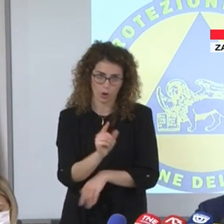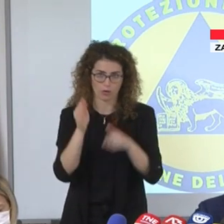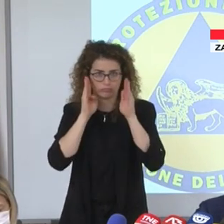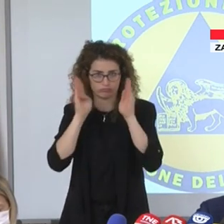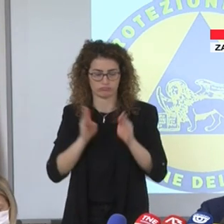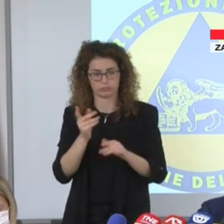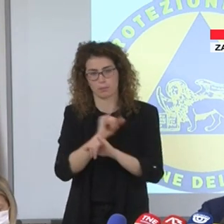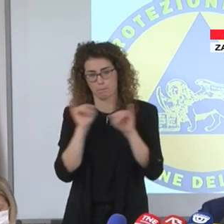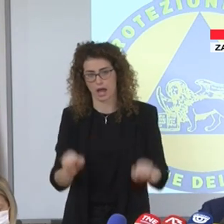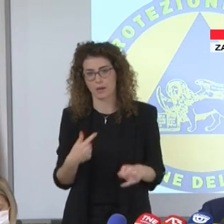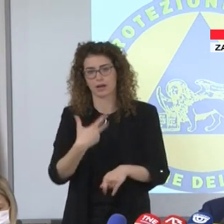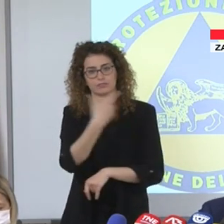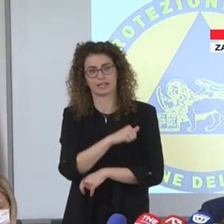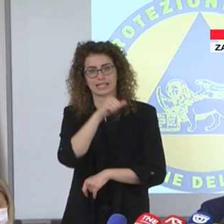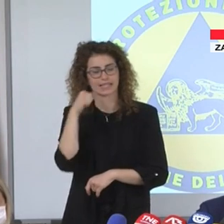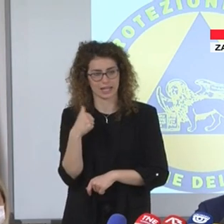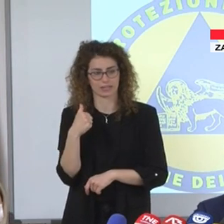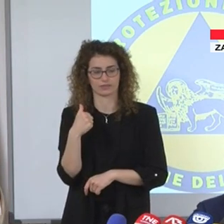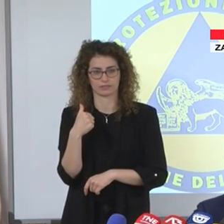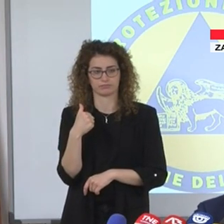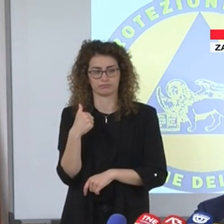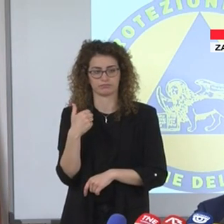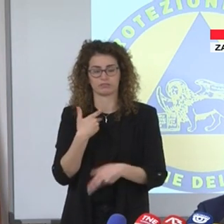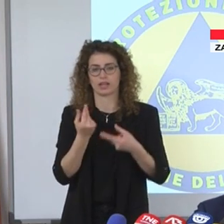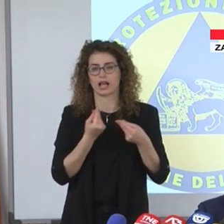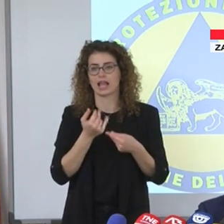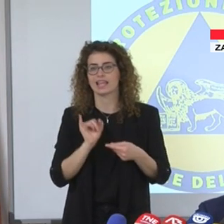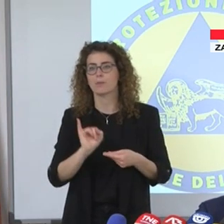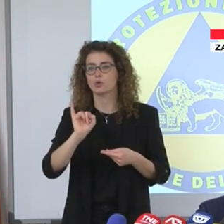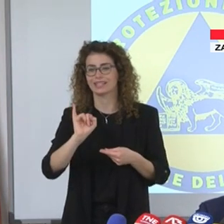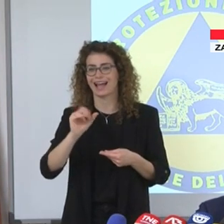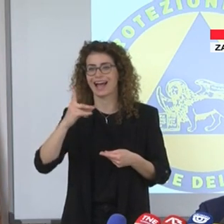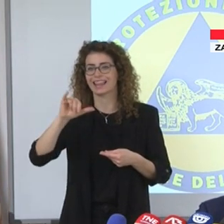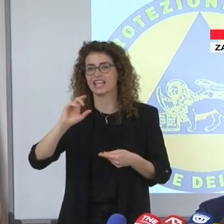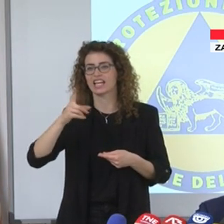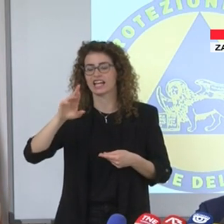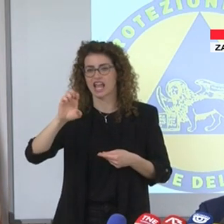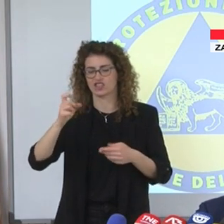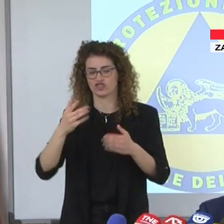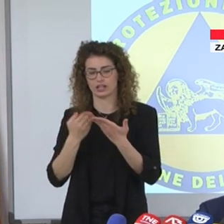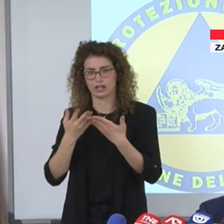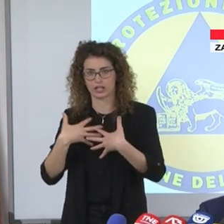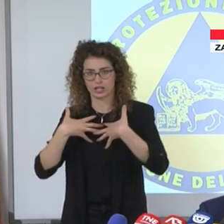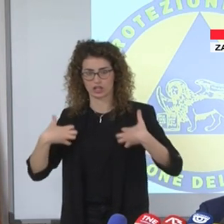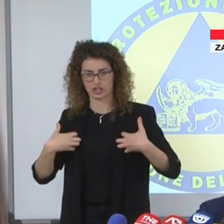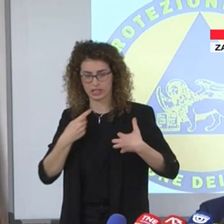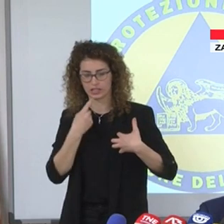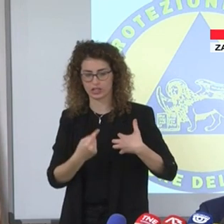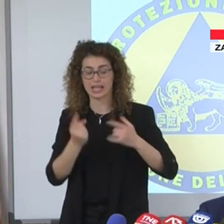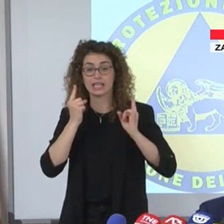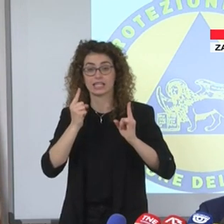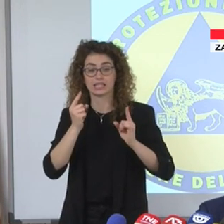serve. Si calcola che l'immunità di gregge, vi do questo dato che si legge nelle riviste scientifiche, sia se tutti